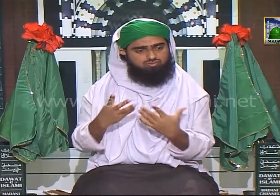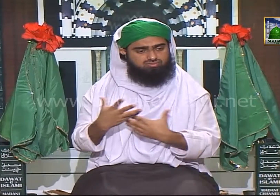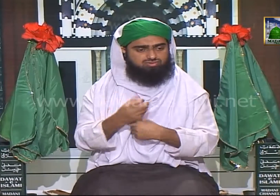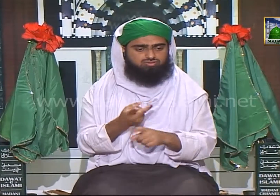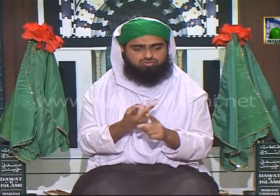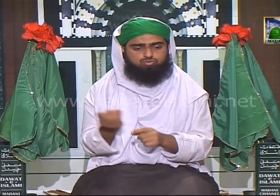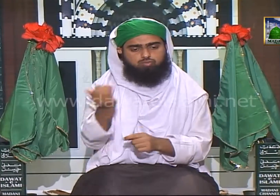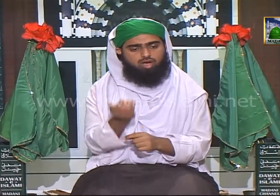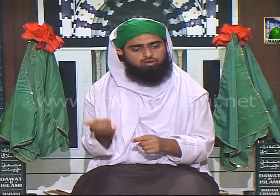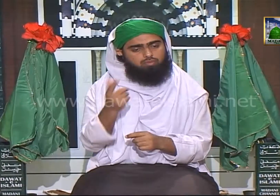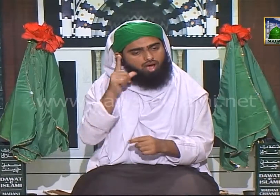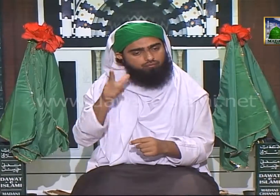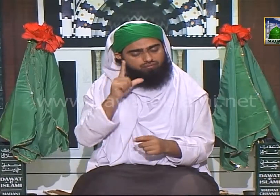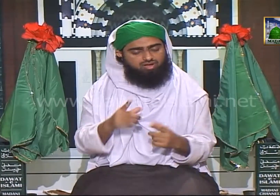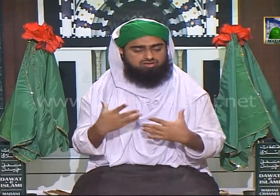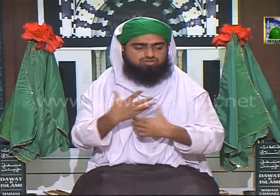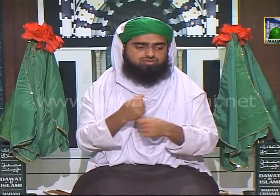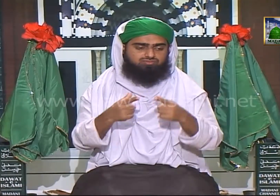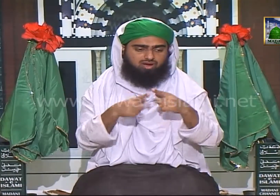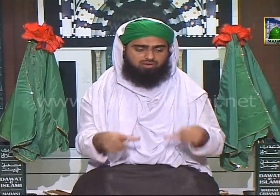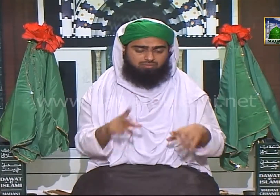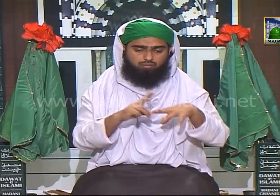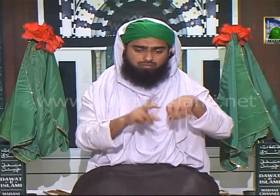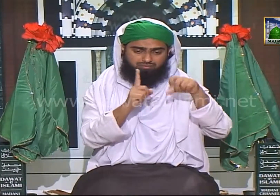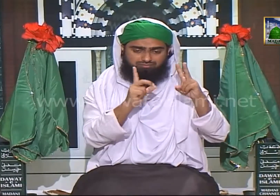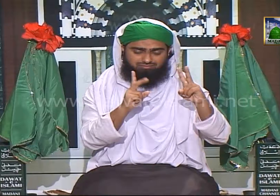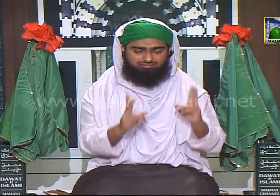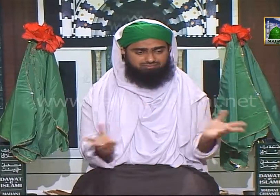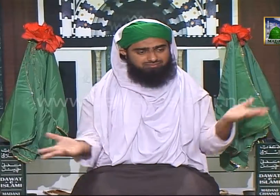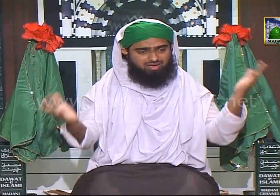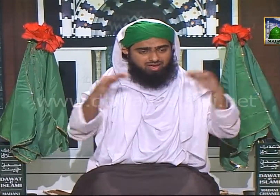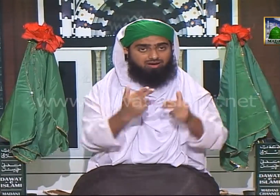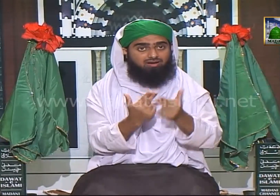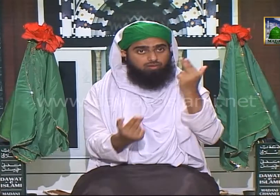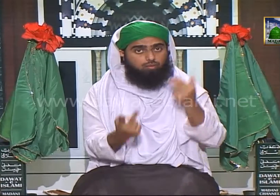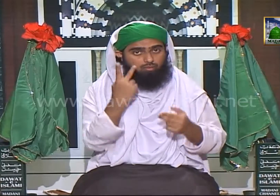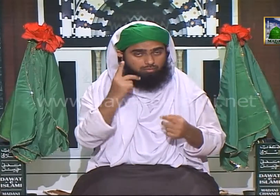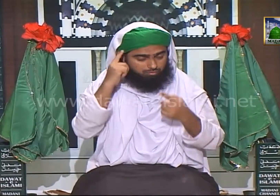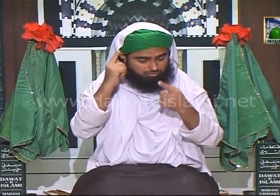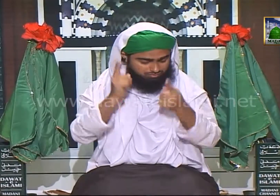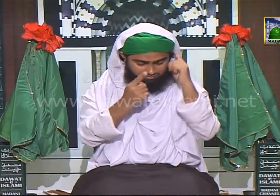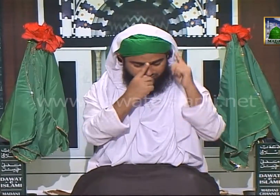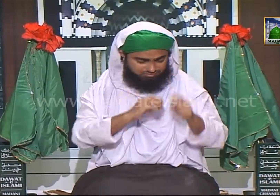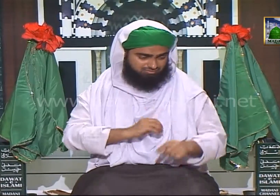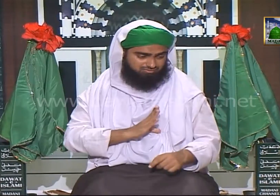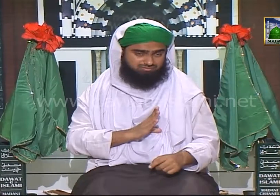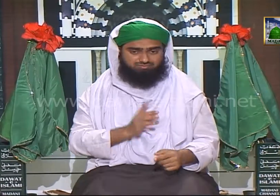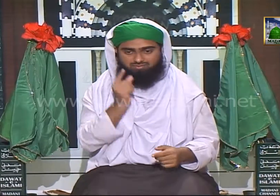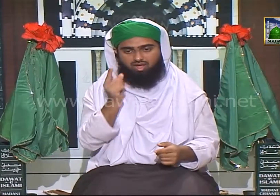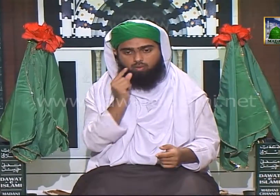دیں، ٹھیک ہے نا، 55 روپے کی اپنے سوزوکی کرتے، آپ سوزوکی لے آئے، لے گئے، تو اس طرح کیا ہوگا کہ آسانی جب لوگوں کو